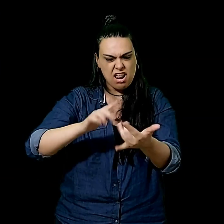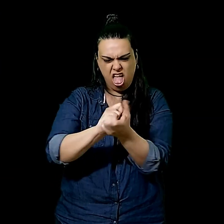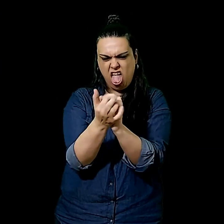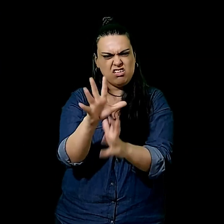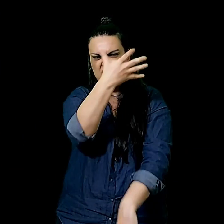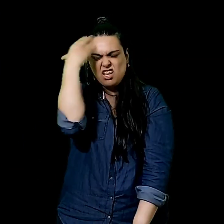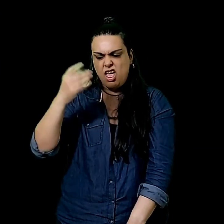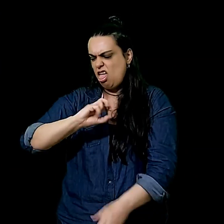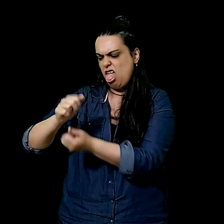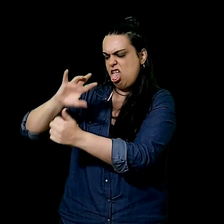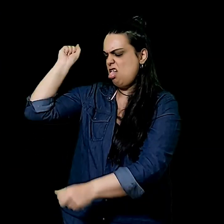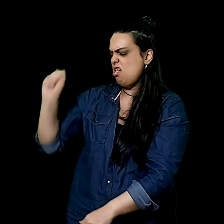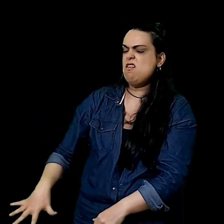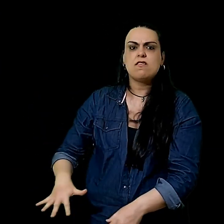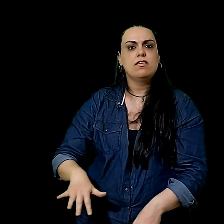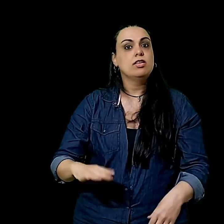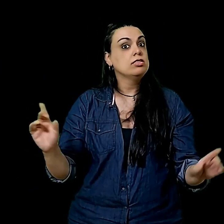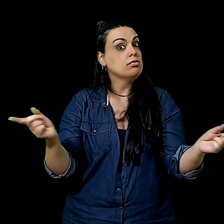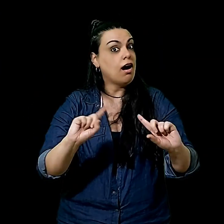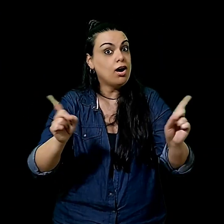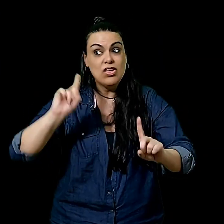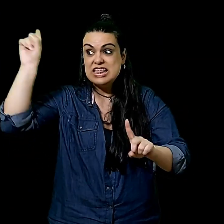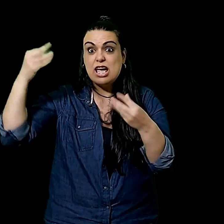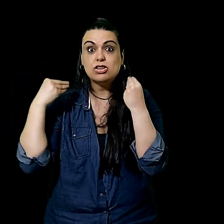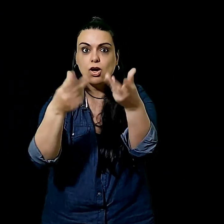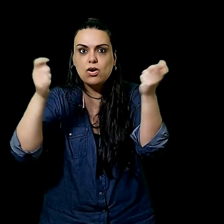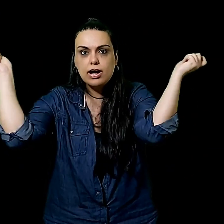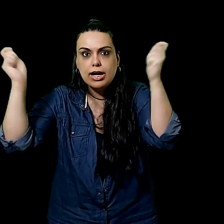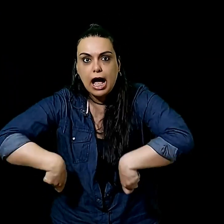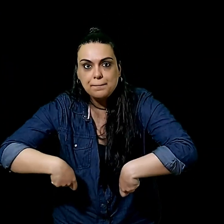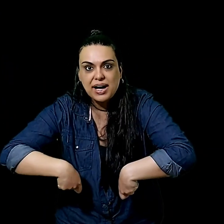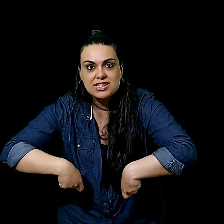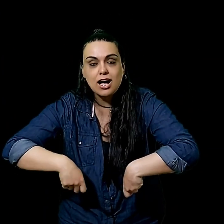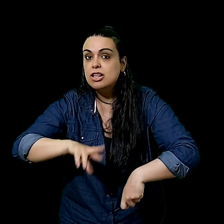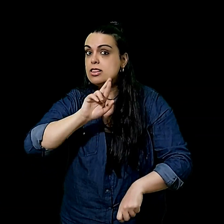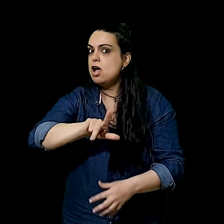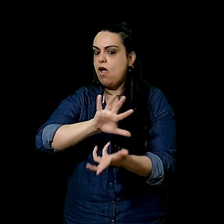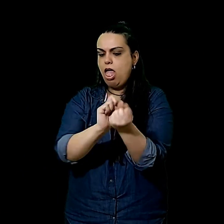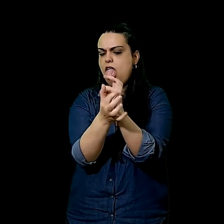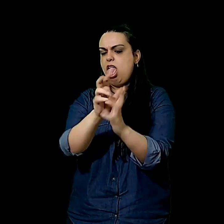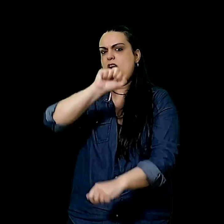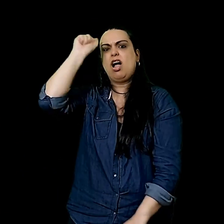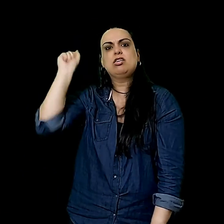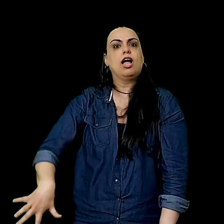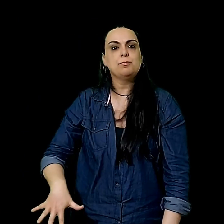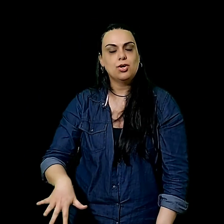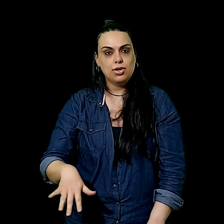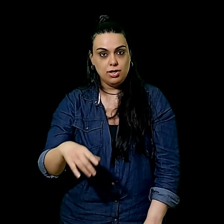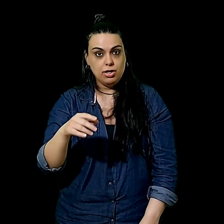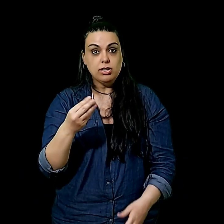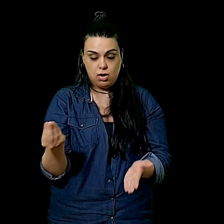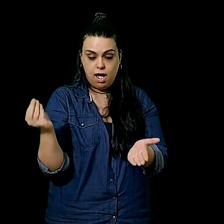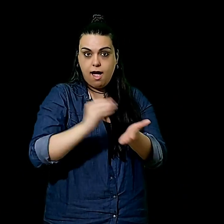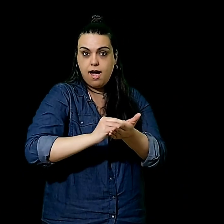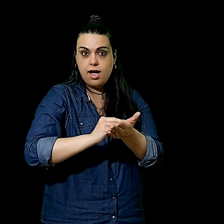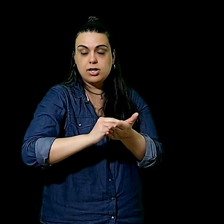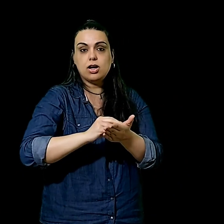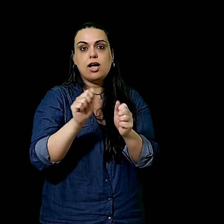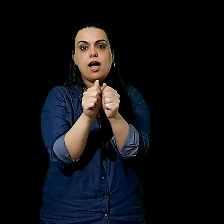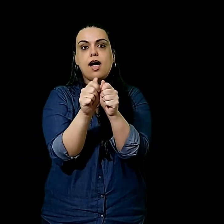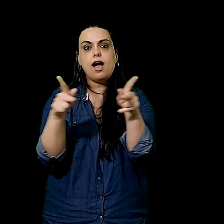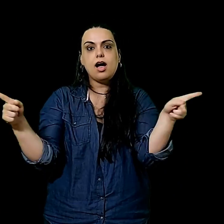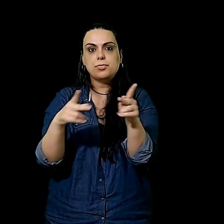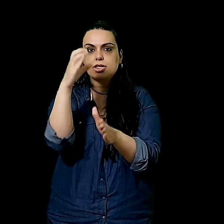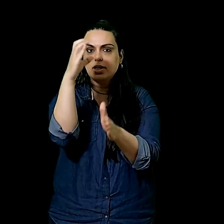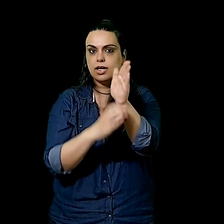Ou seja, aquilo que Deus te deu capacidade para fazer nele também não é descartável. Anote como referência desse segundo tópico